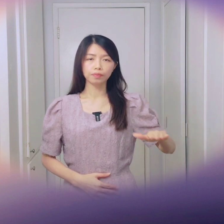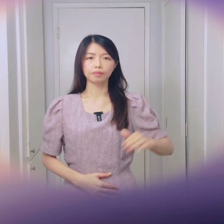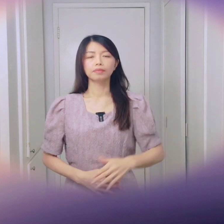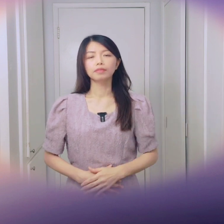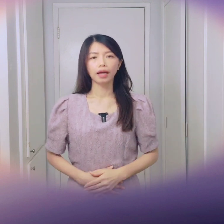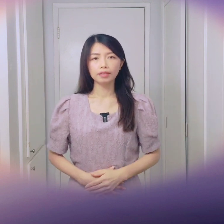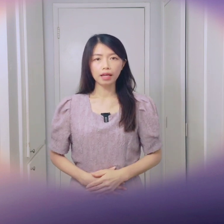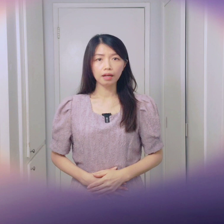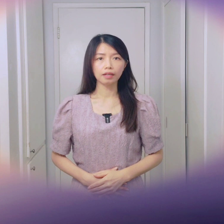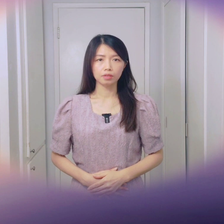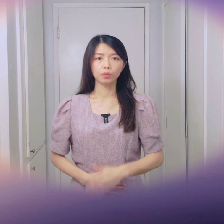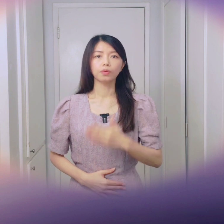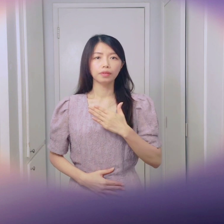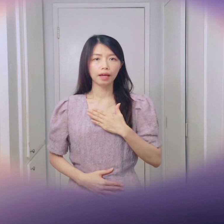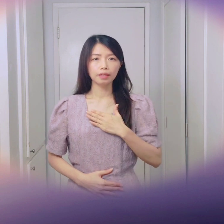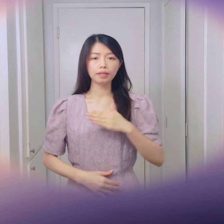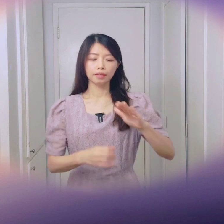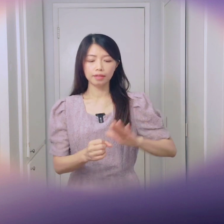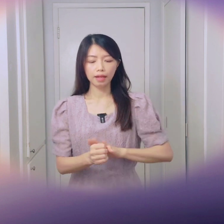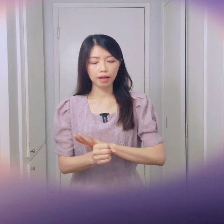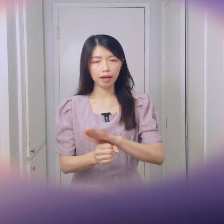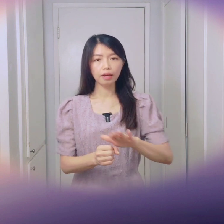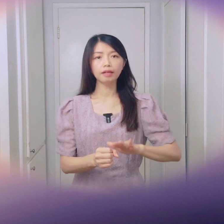미워해도 나는 사랑하겠소. 나는